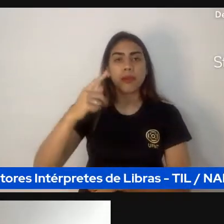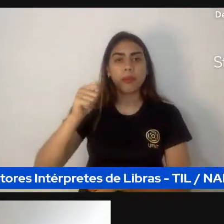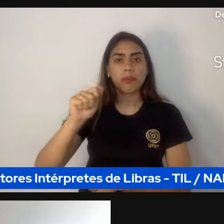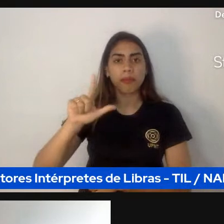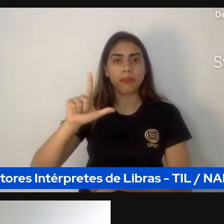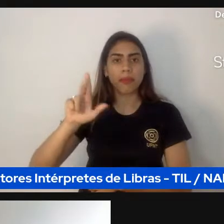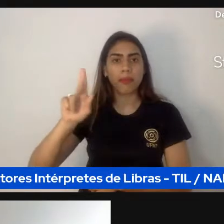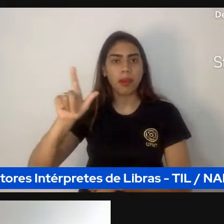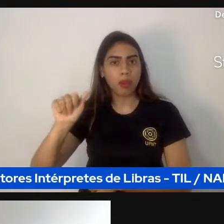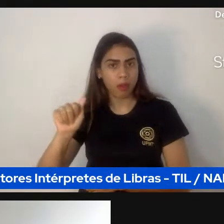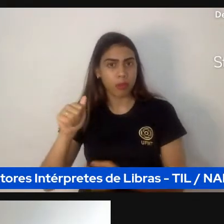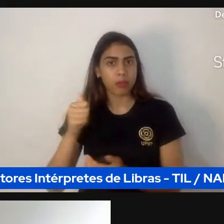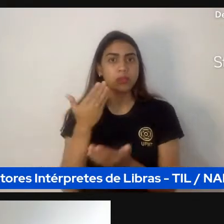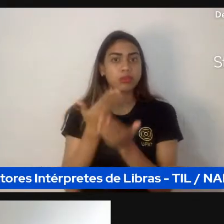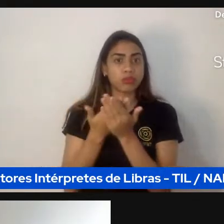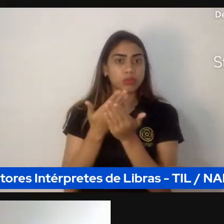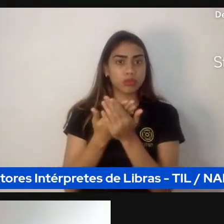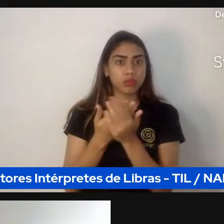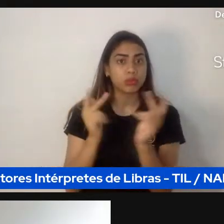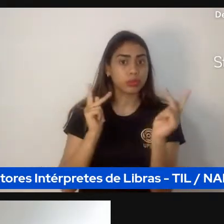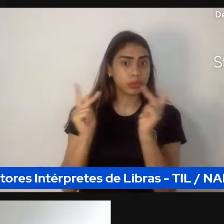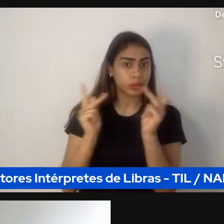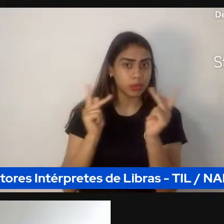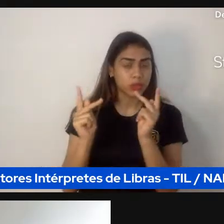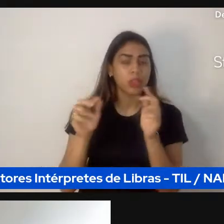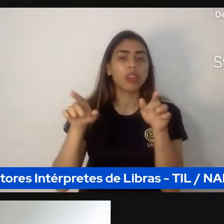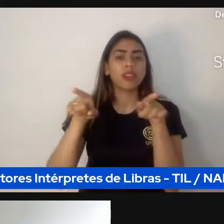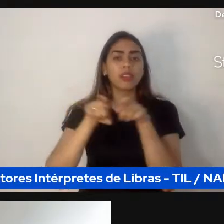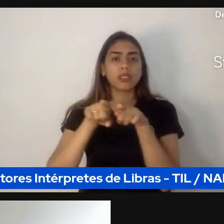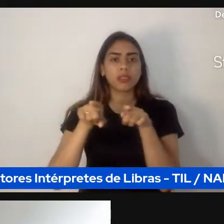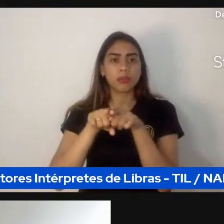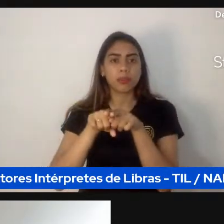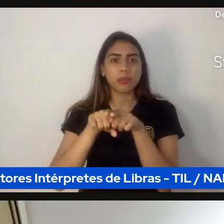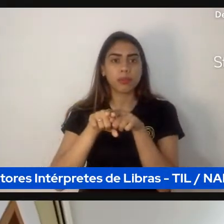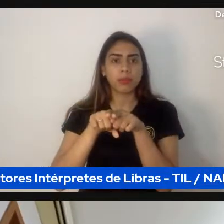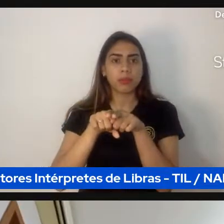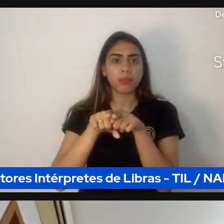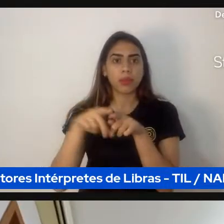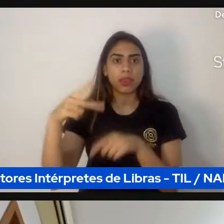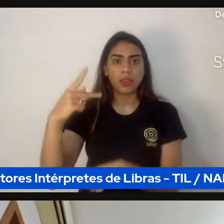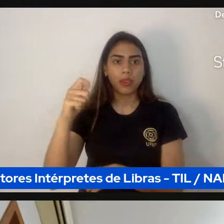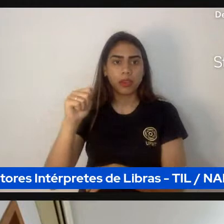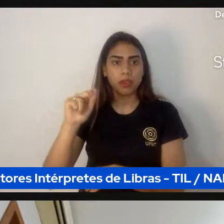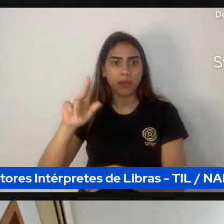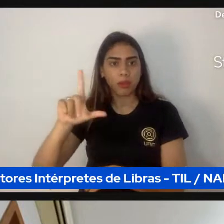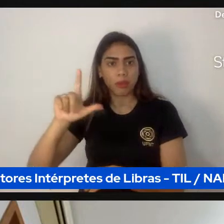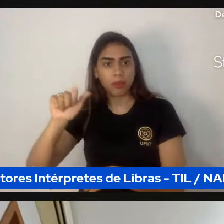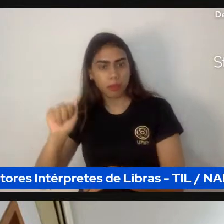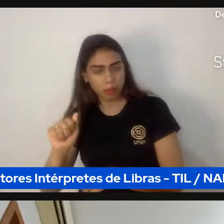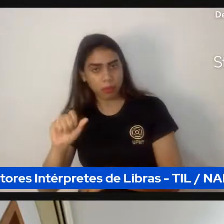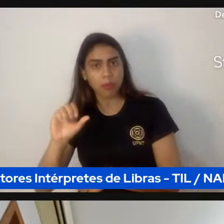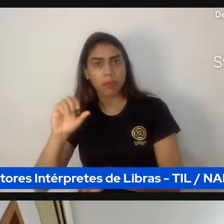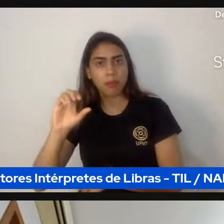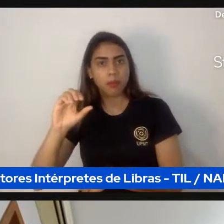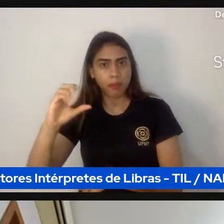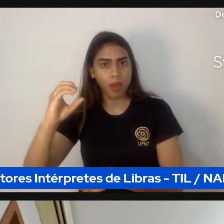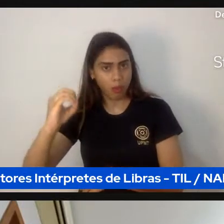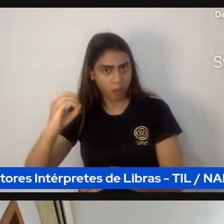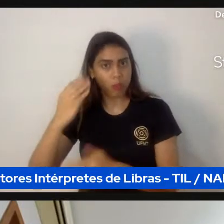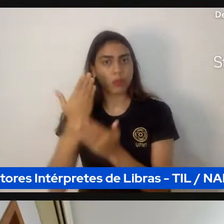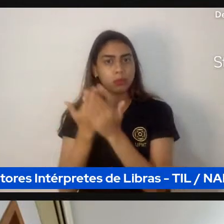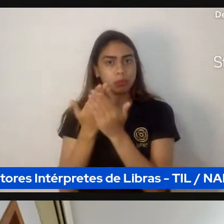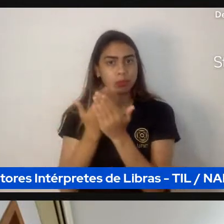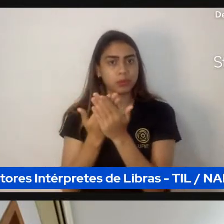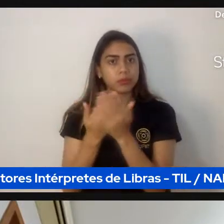Roberto, que é estudante do oitavo semestre de psicologia, que vão explicar como é que vai ser a dinâmica do nosso evento e também fazer